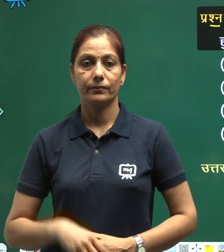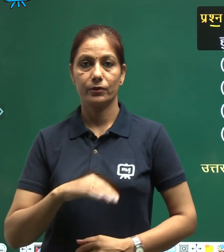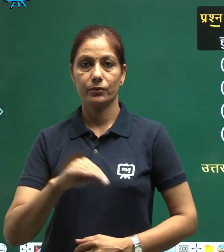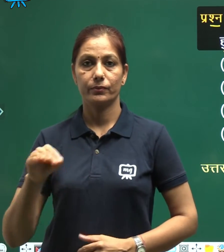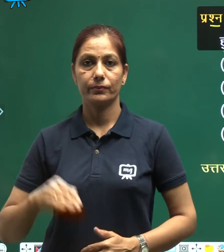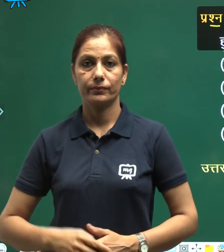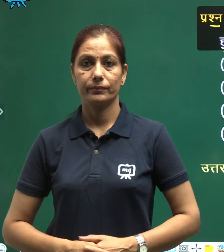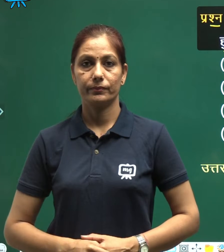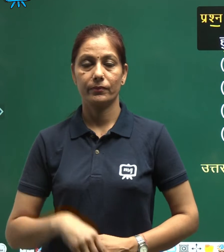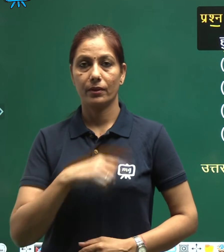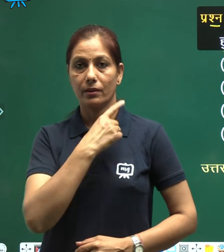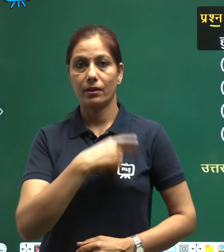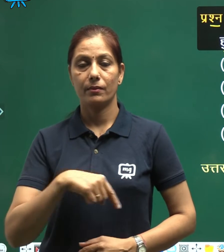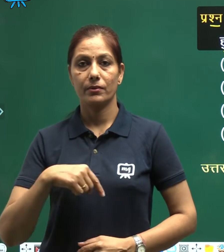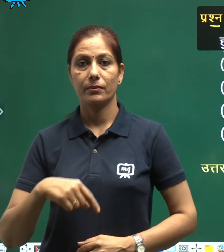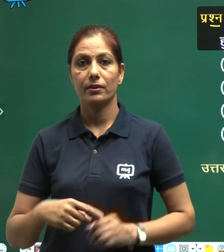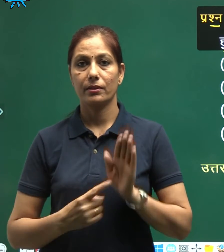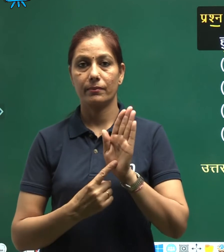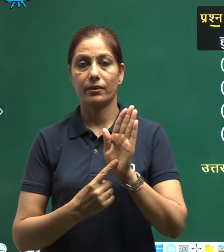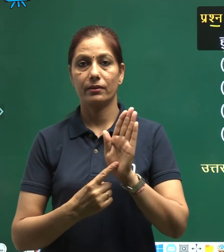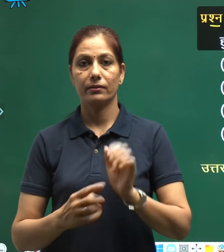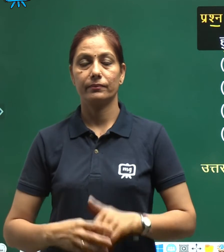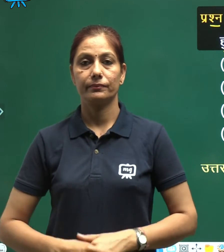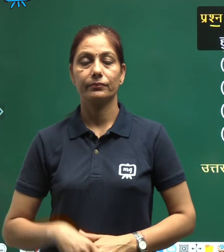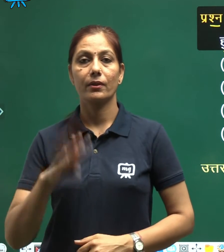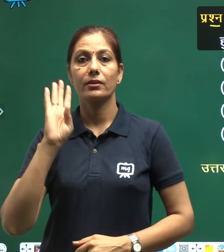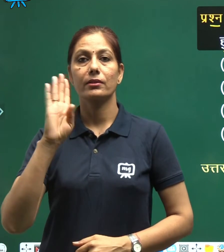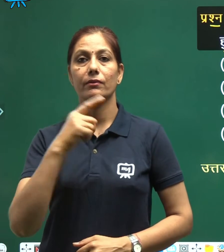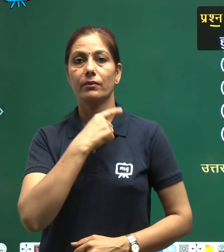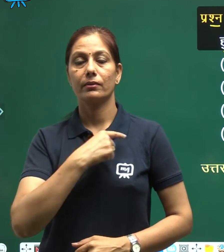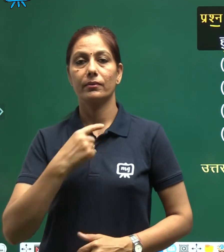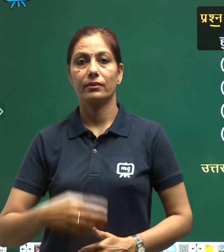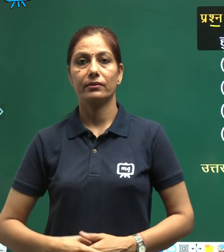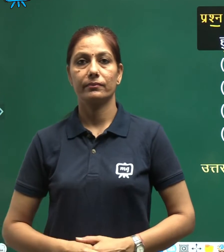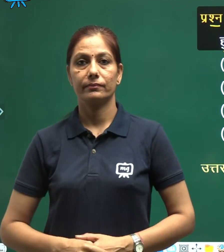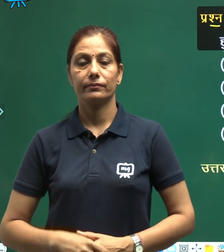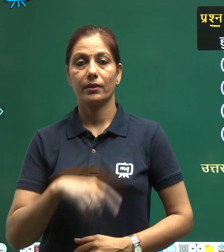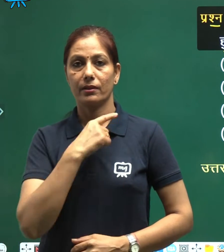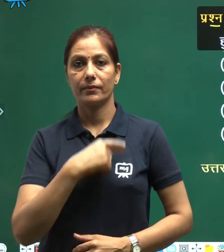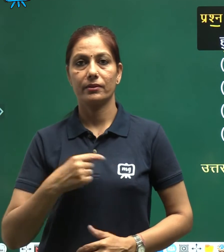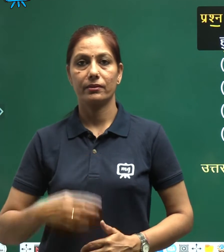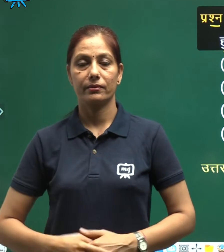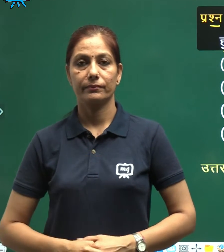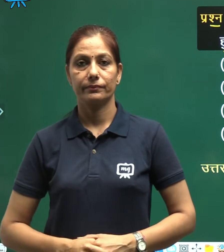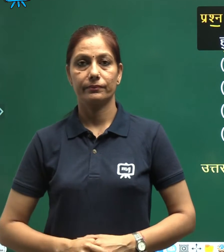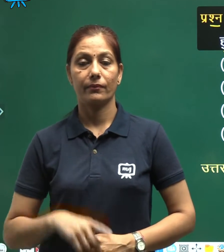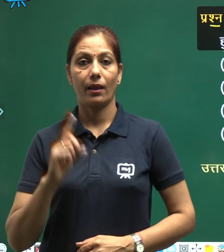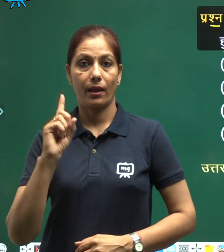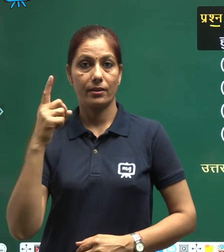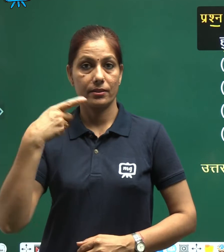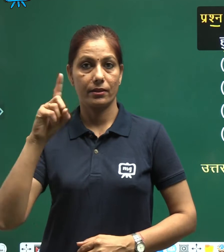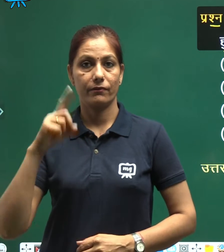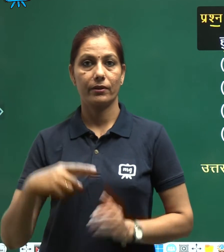बच्चों, यहां आपके सामने 4 विकल्प है, जिनमें से एक